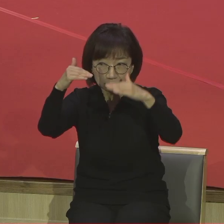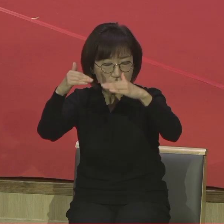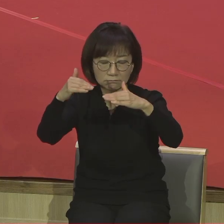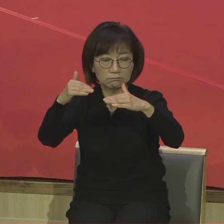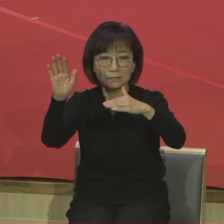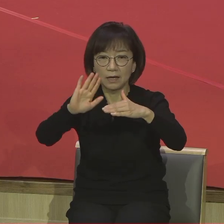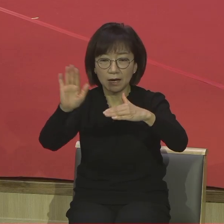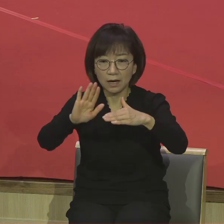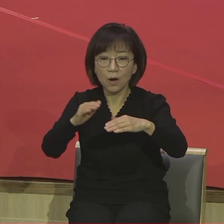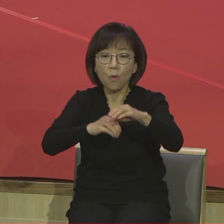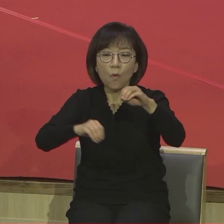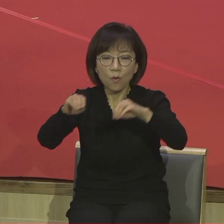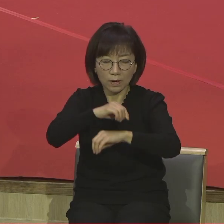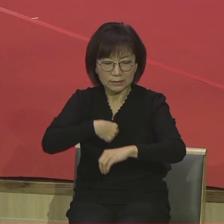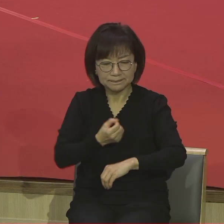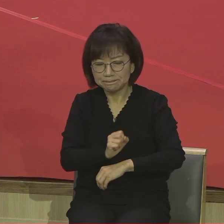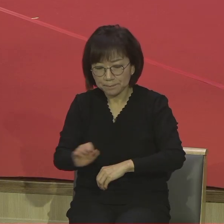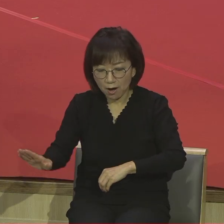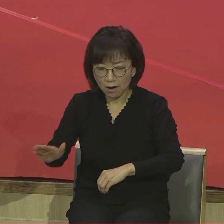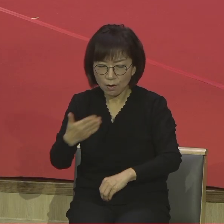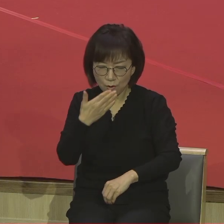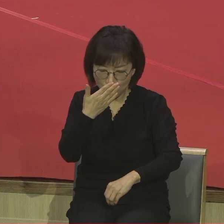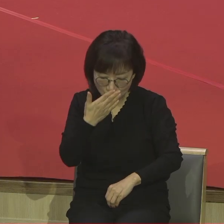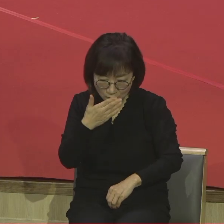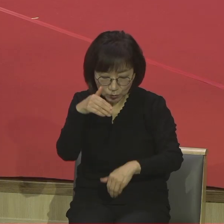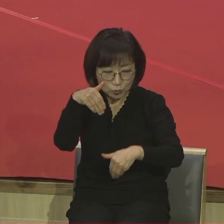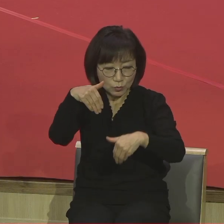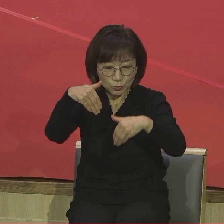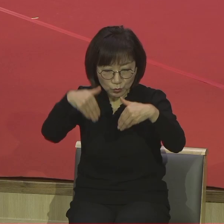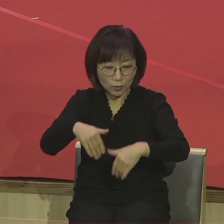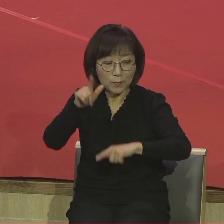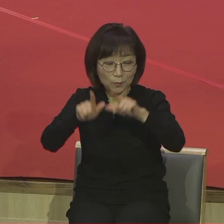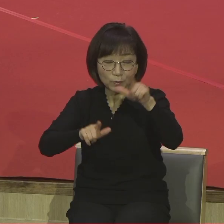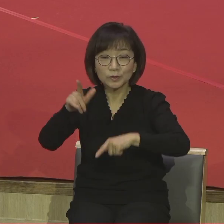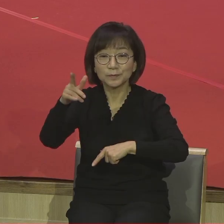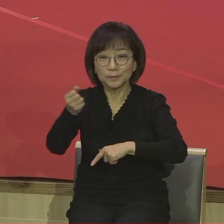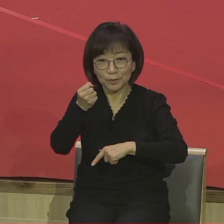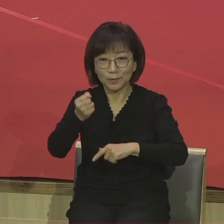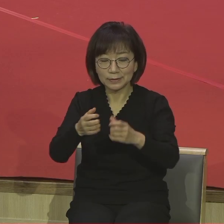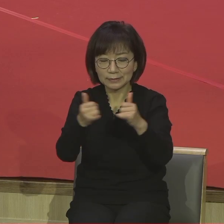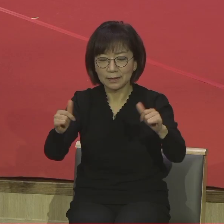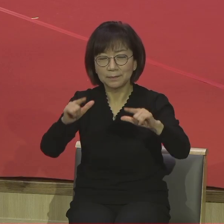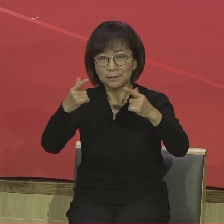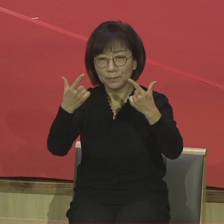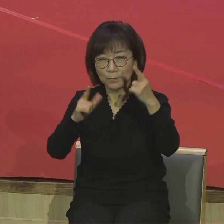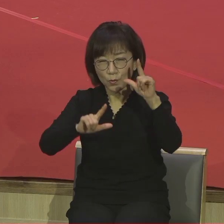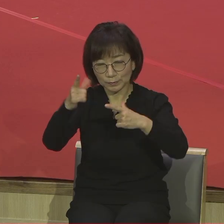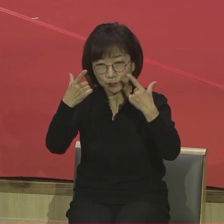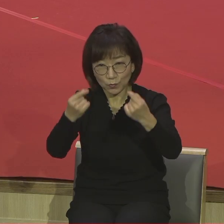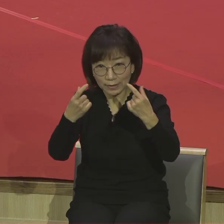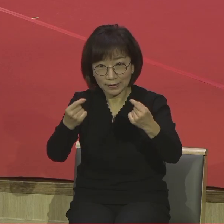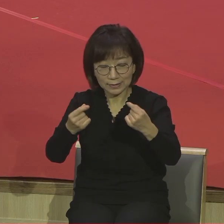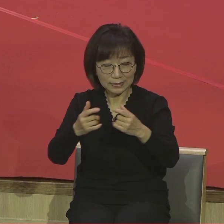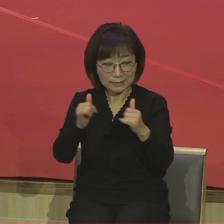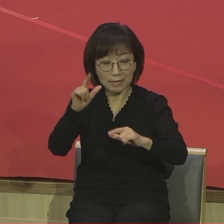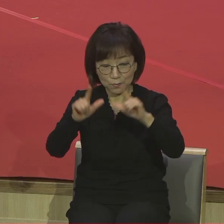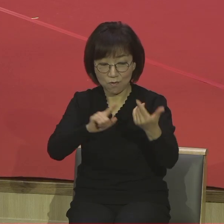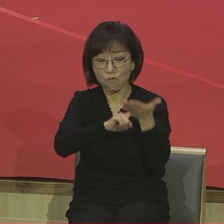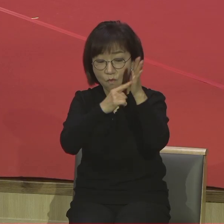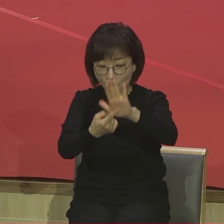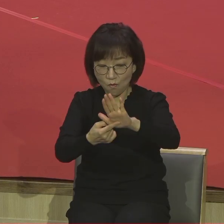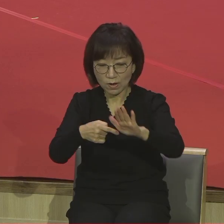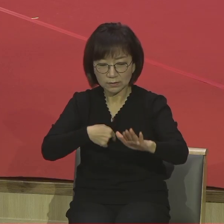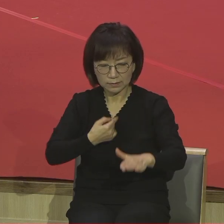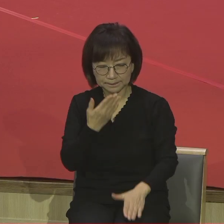아니하시고 오히려 자기를 비워 종의 형체를 가지사 사람들 같이 되셨고 사람의 모양으로 나타나사